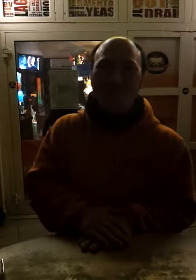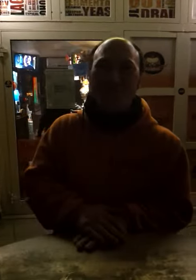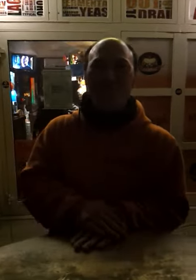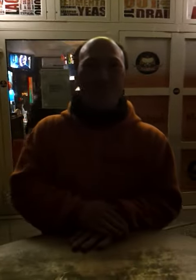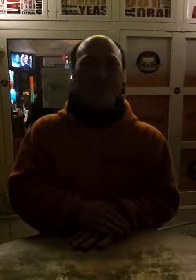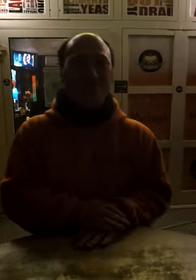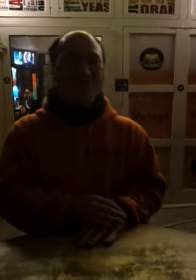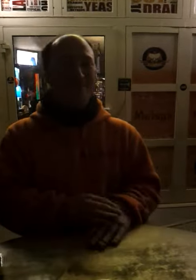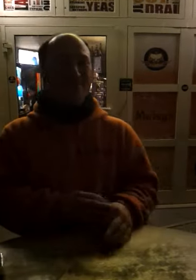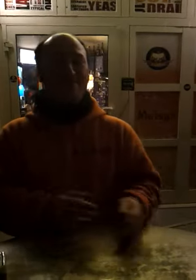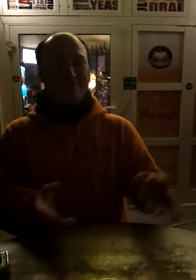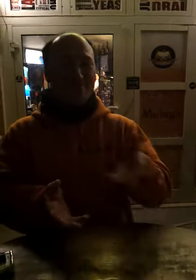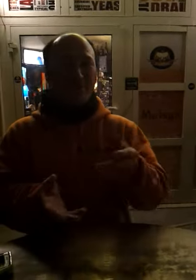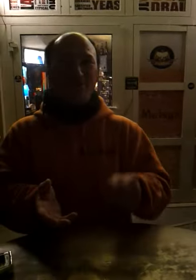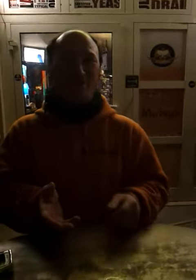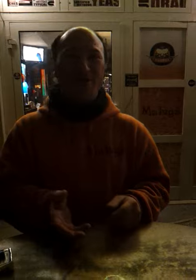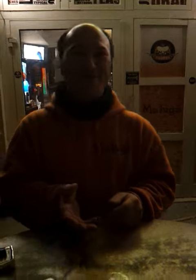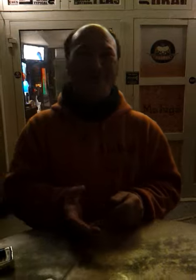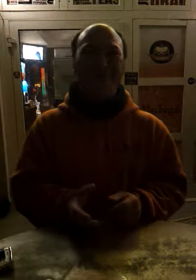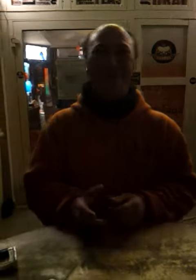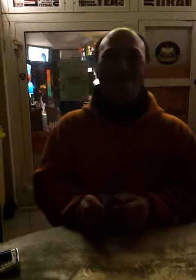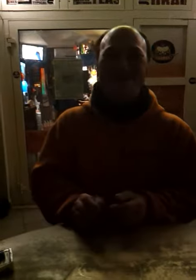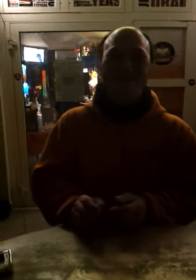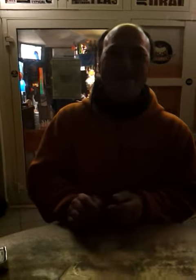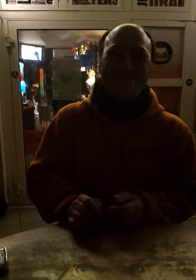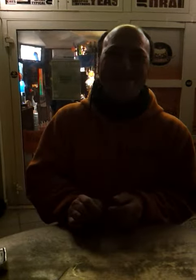buongiorno, buongiorno. Prego, prego.